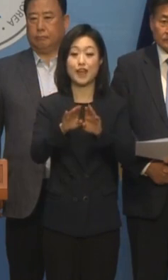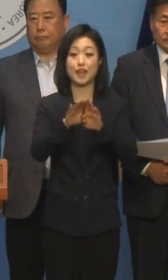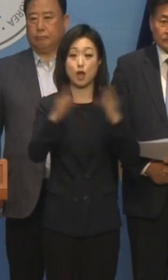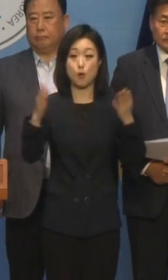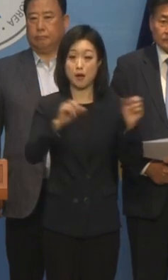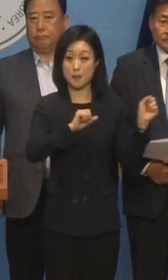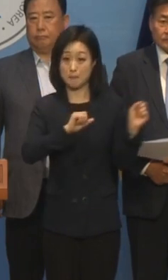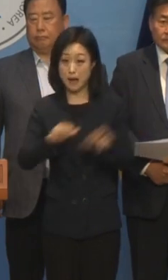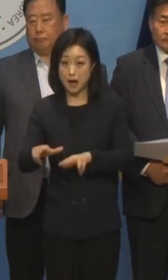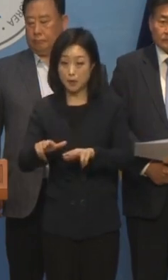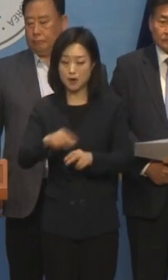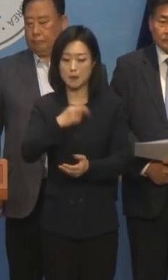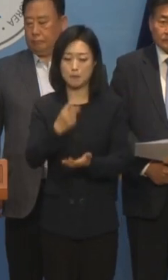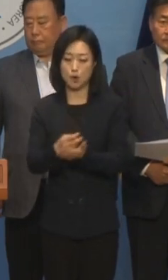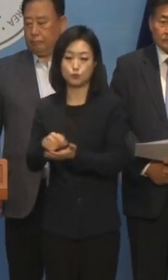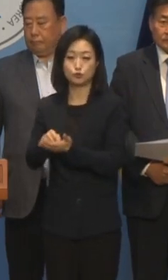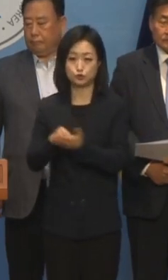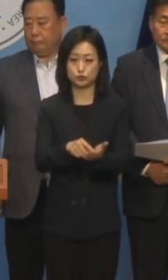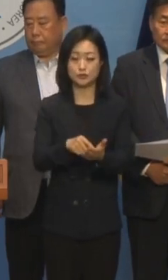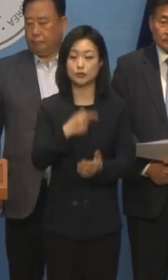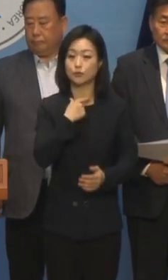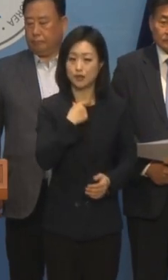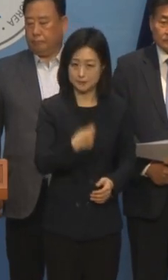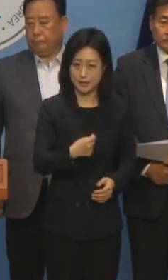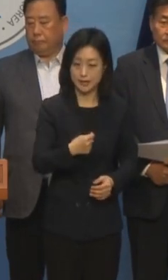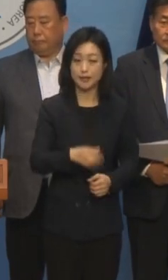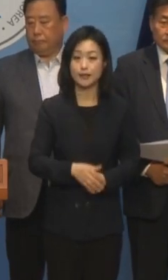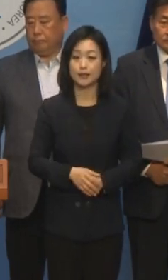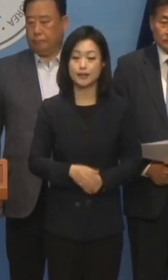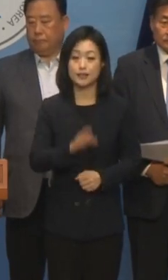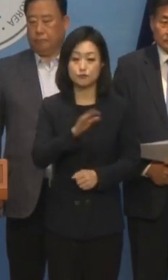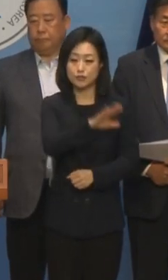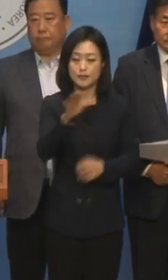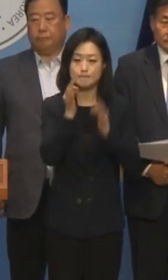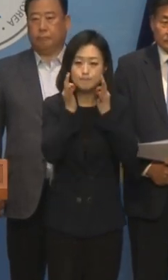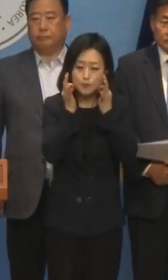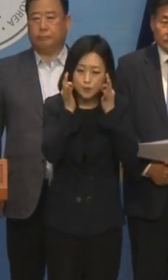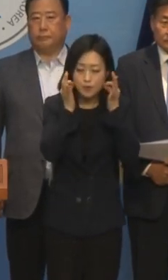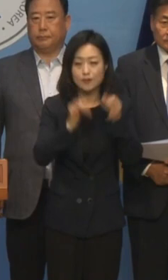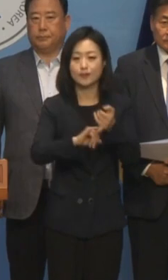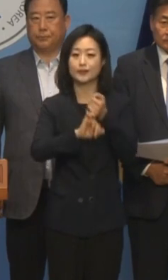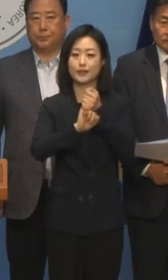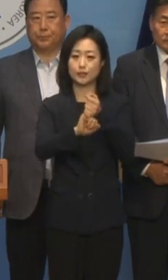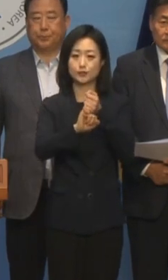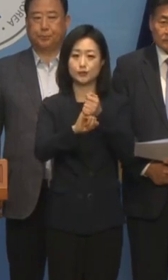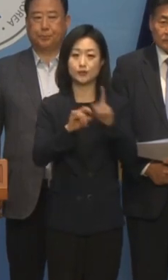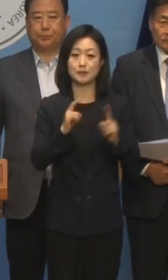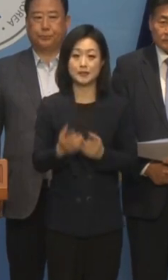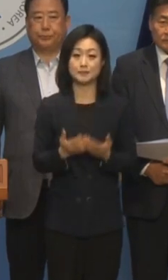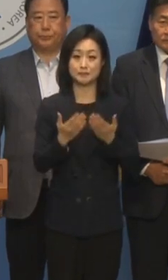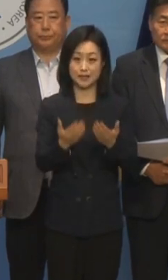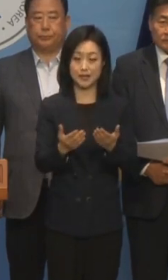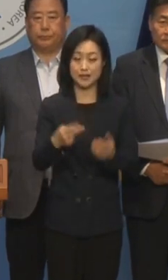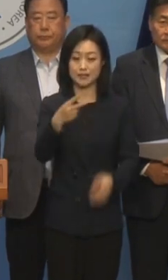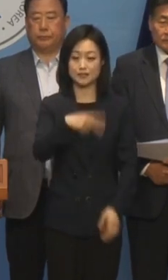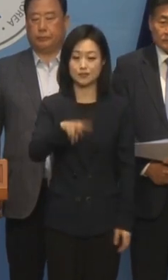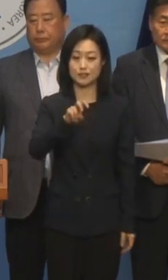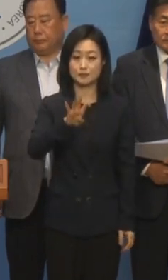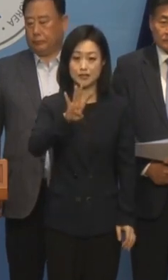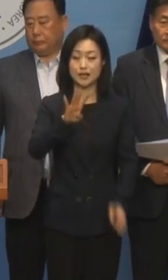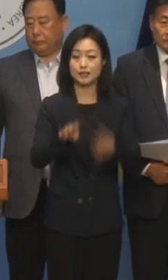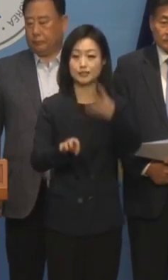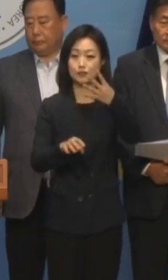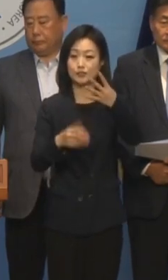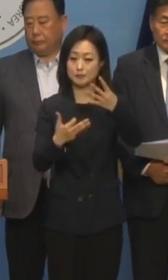즉시 입법 추진을 할 수 있도록 최선을 다할 것임을 약속드립니다. 2024년